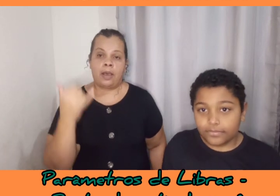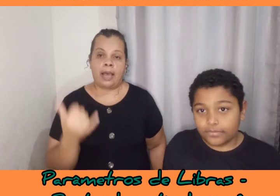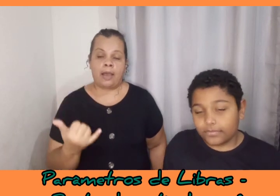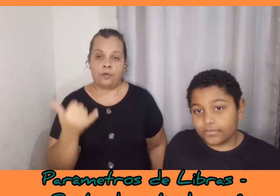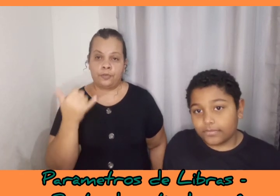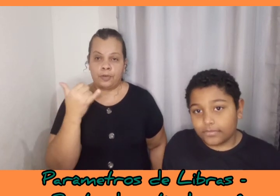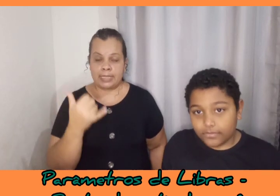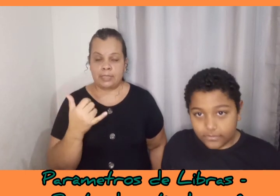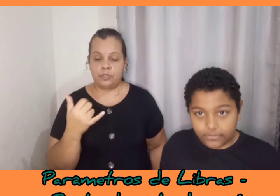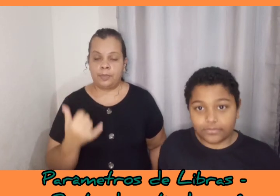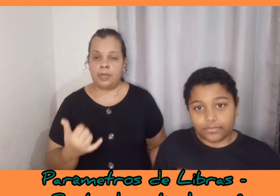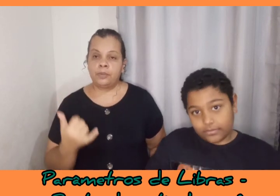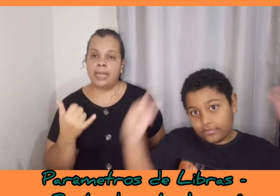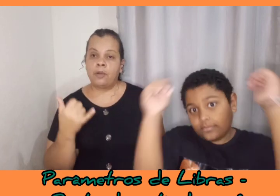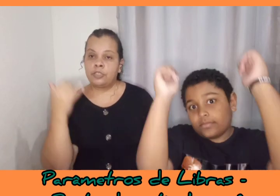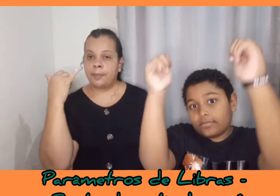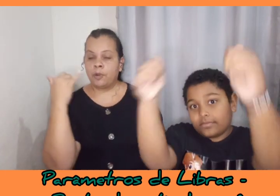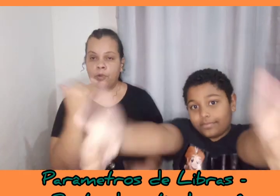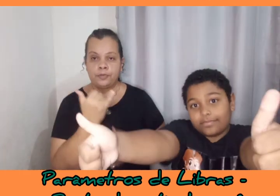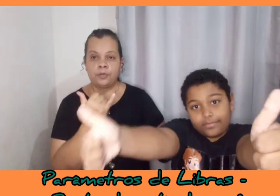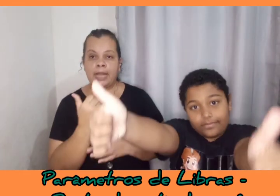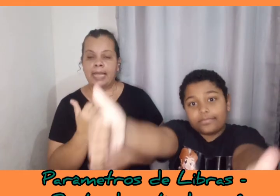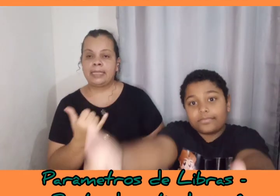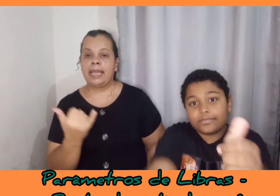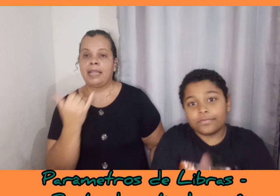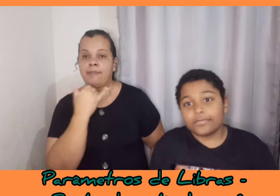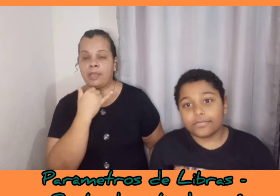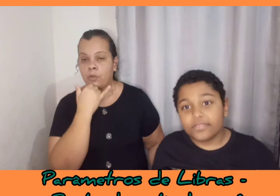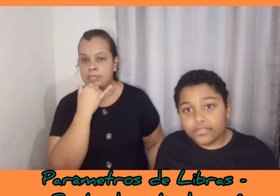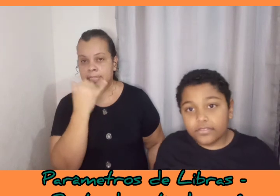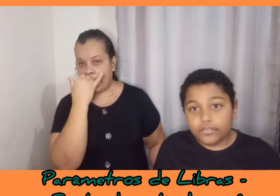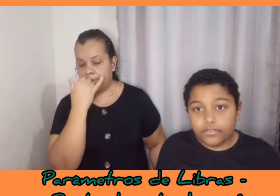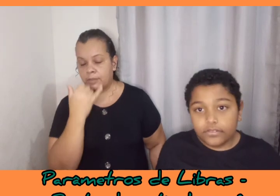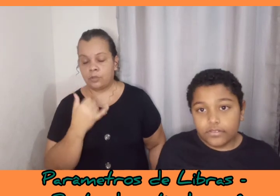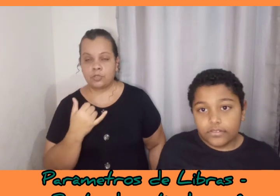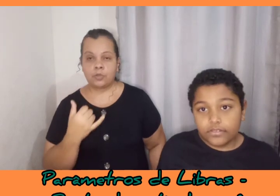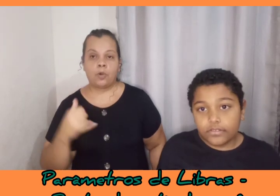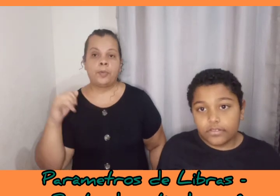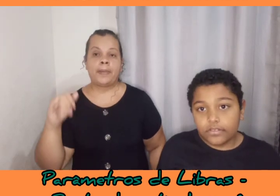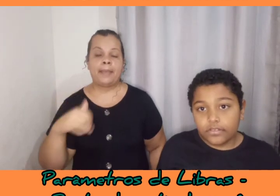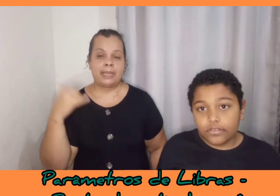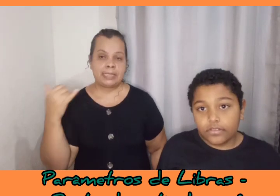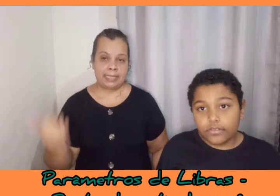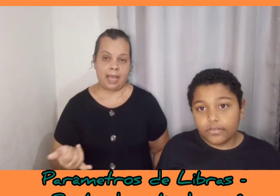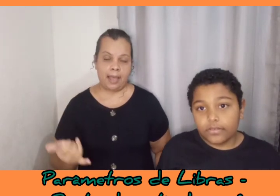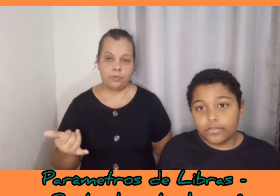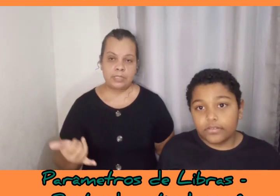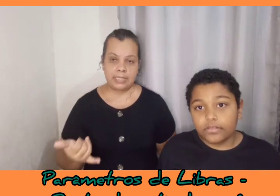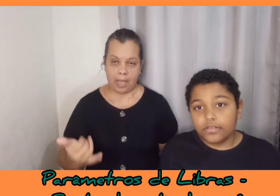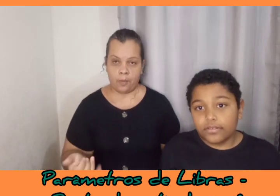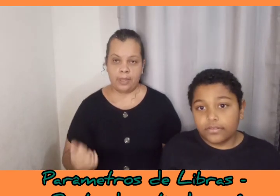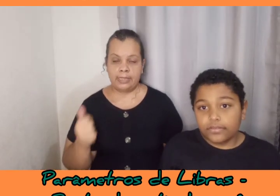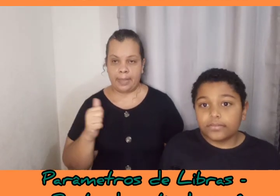a configuração de mão, né? Onde a mão configurada, ela vai encostar no nosso corpo para representar um sinal, tá